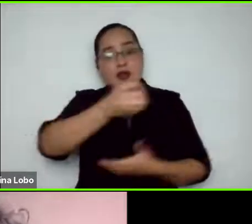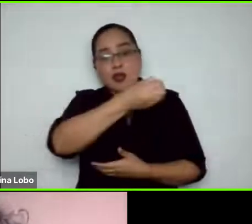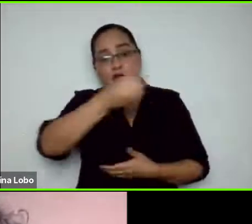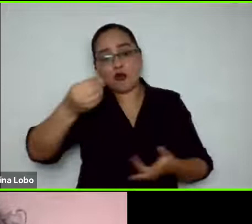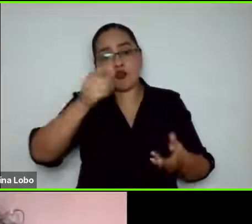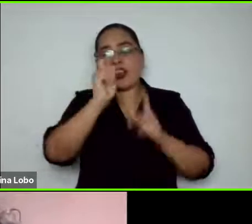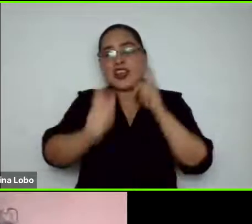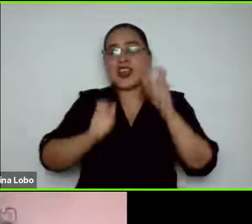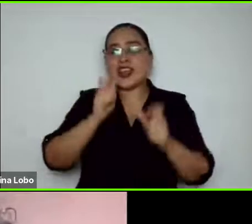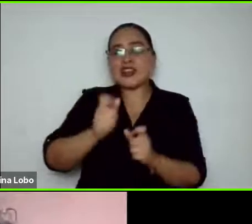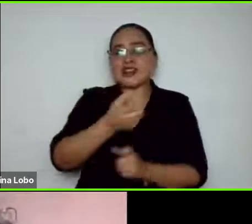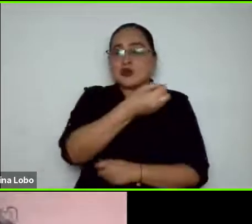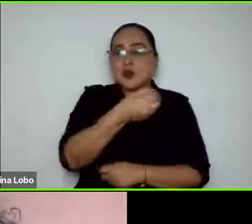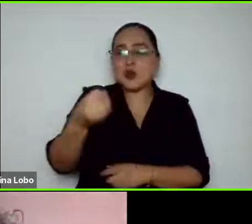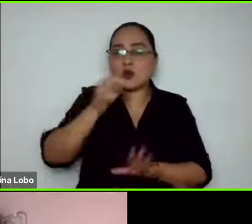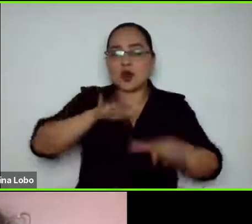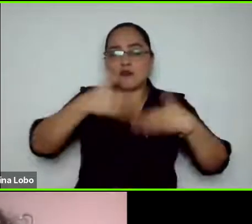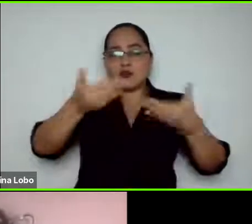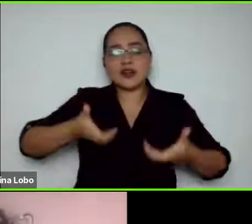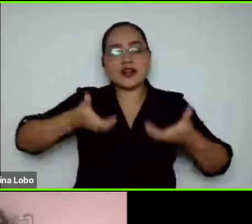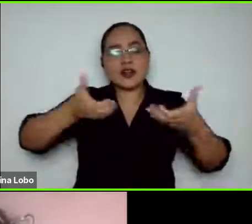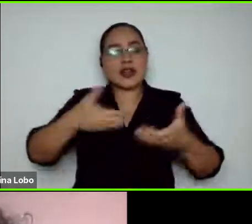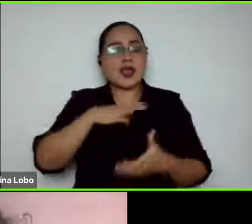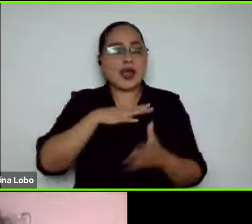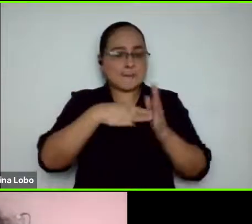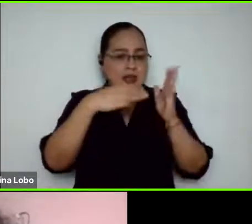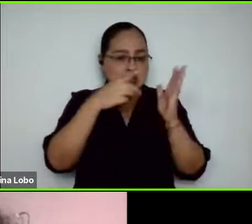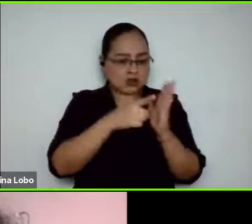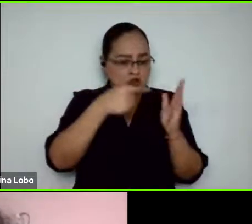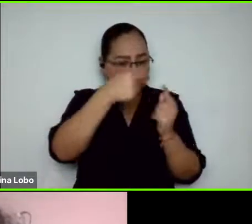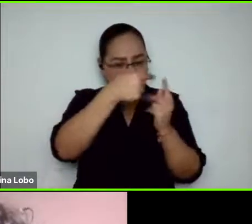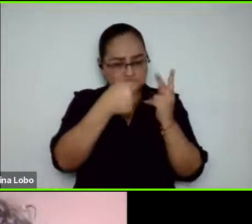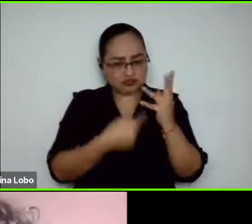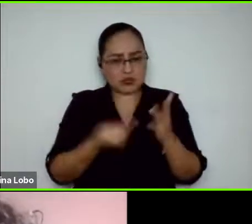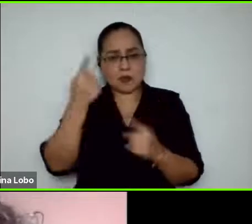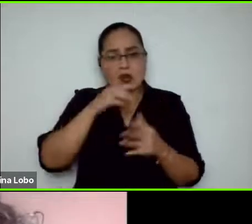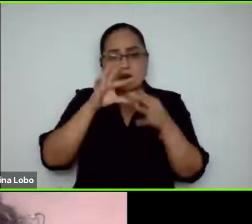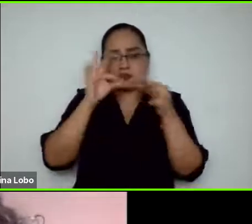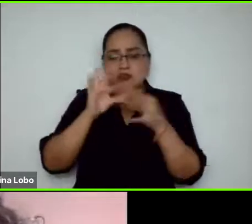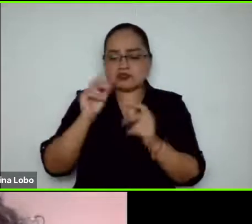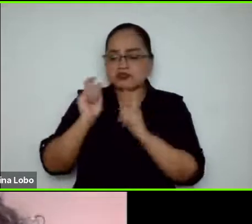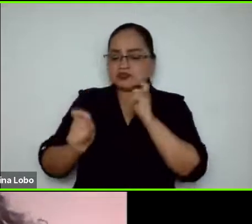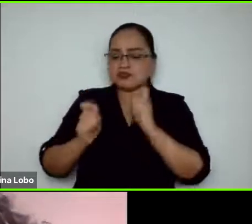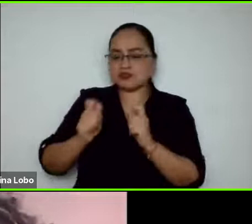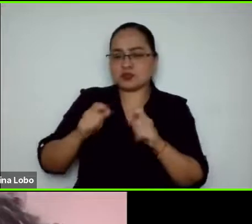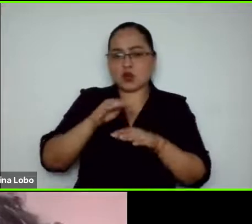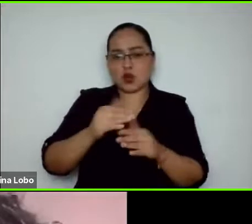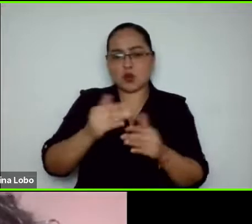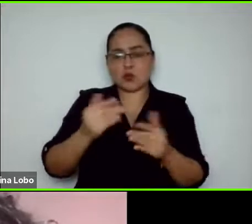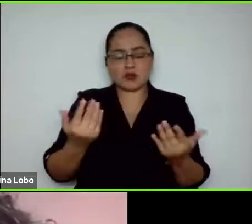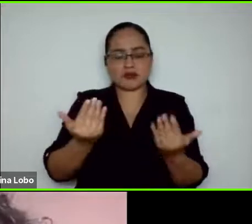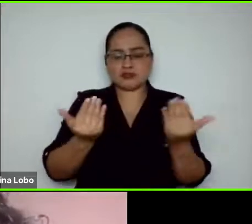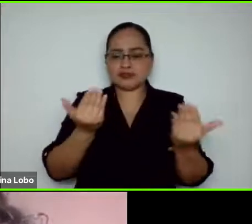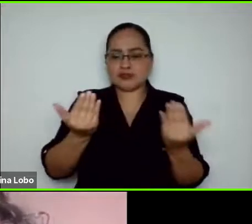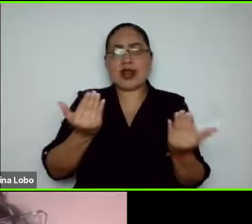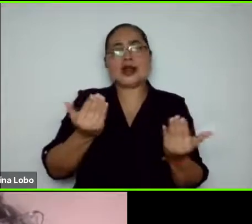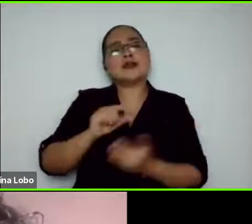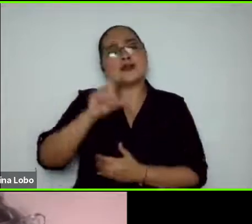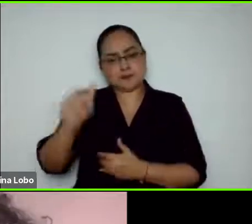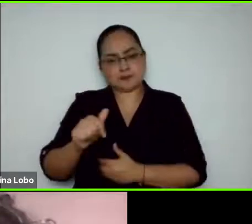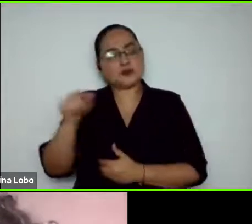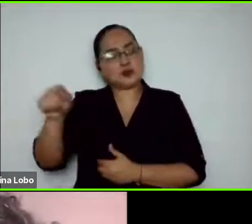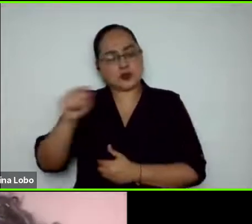orden público. Entonces, hay metodologías, digamos, para interpretar los principios o el conflicto entre principios. Ya lo verán muy probablemente,